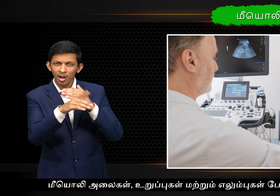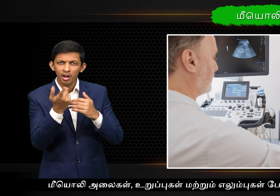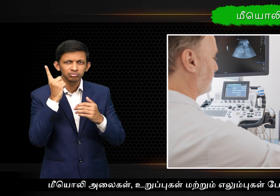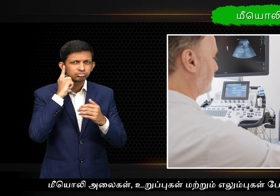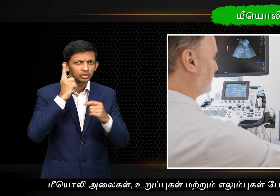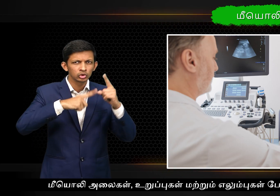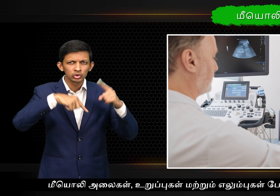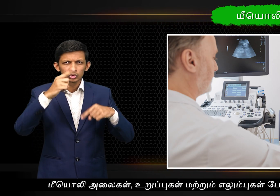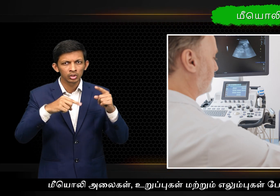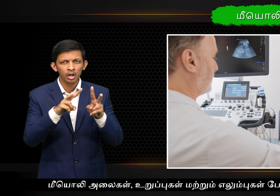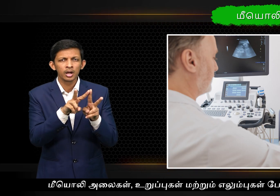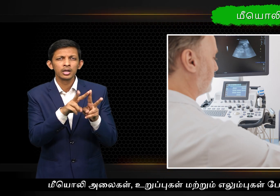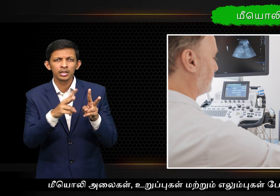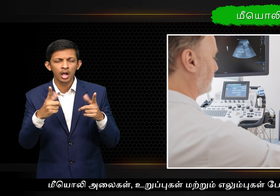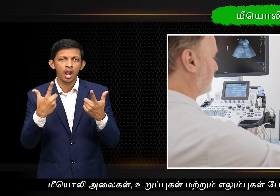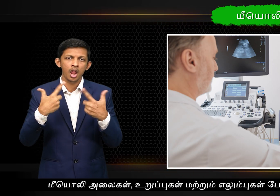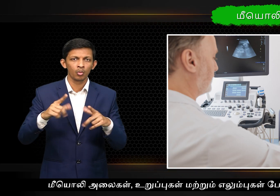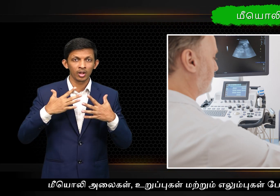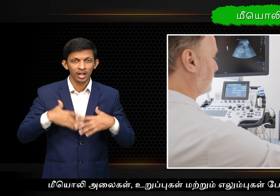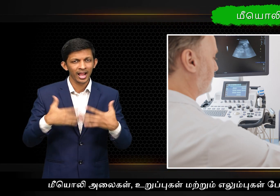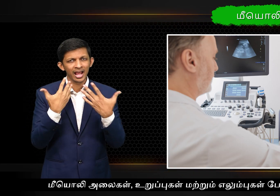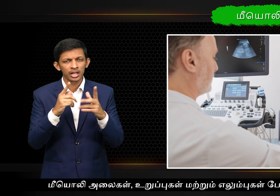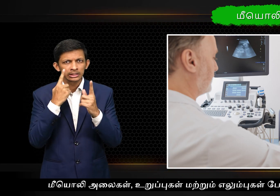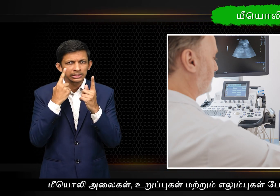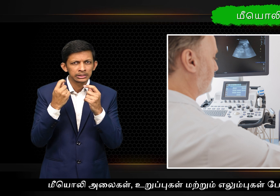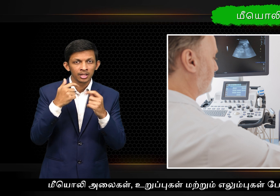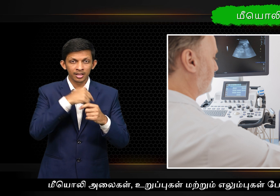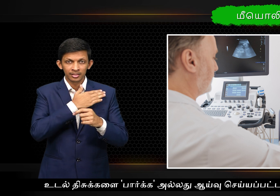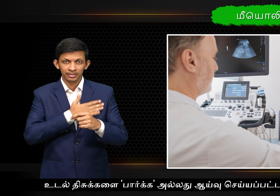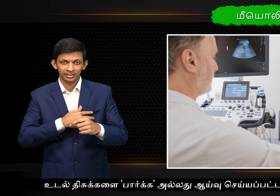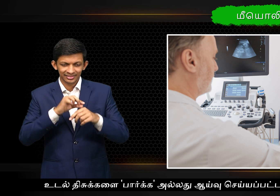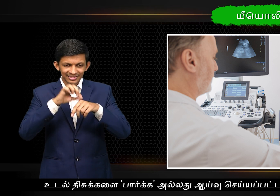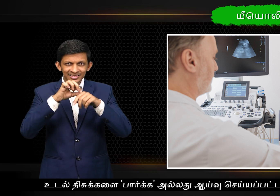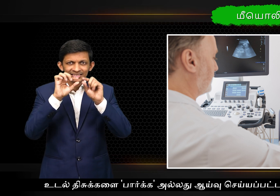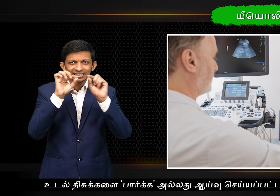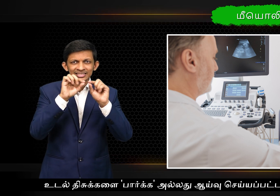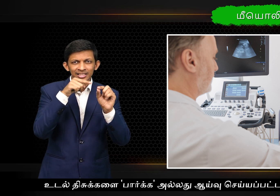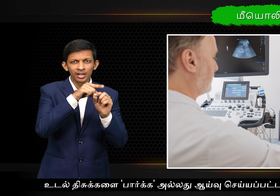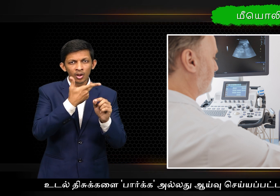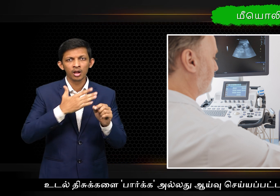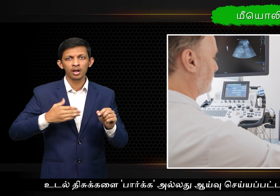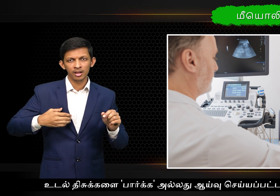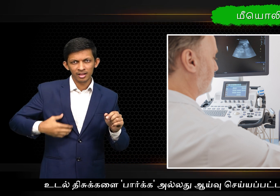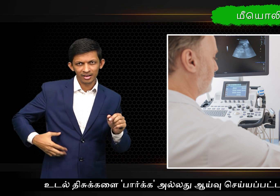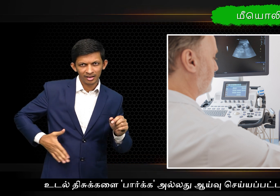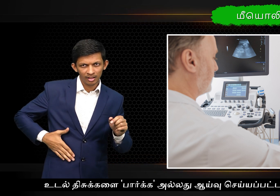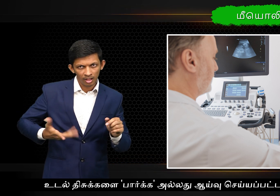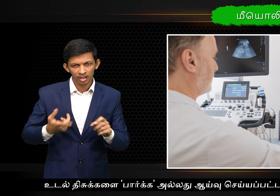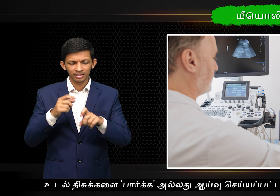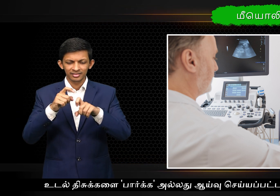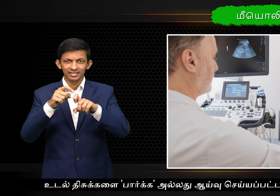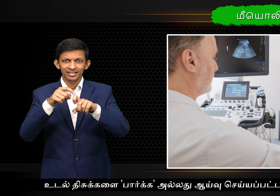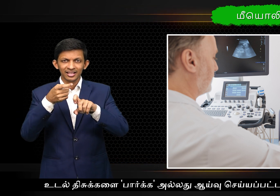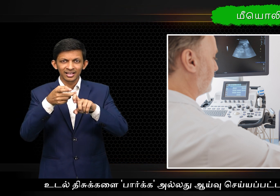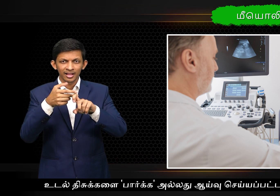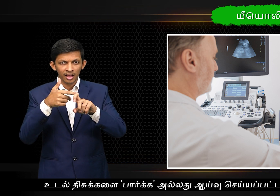மீயொலி அலைகள் உறுப்புகள் மற்றும் எலும்புகள் போன்ற பல்வேறு உடல் திசுக்களை பார்க்க அல்லது ஆய்வு